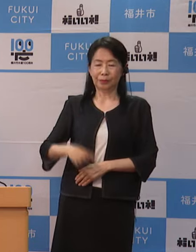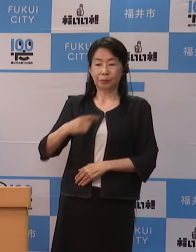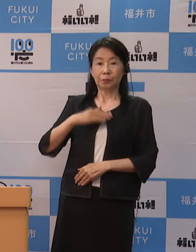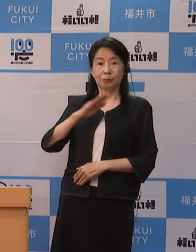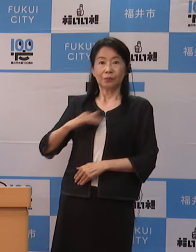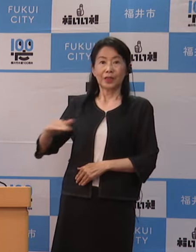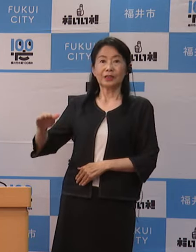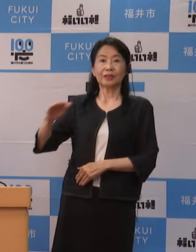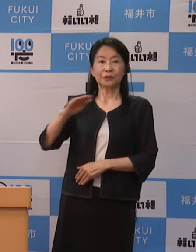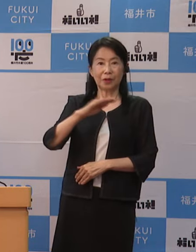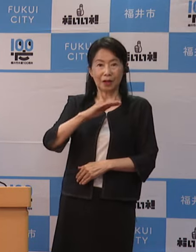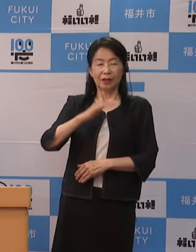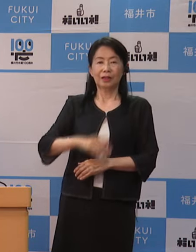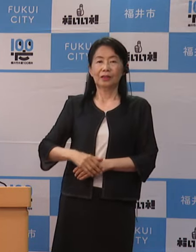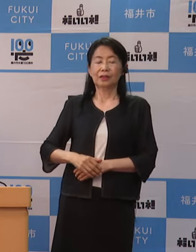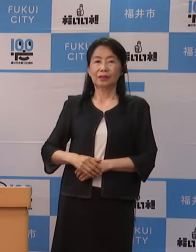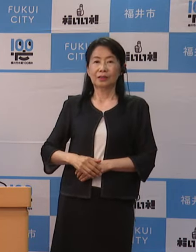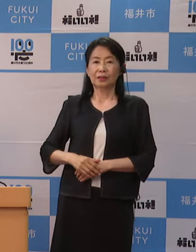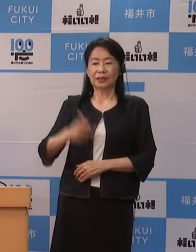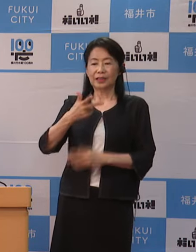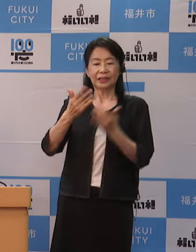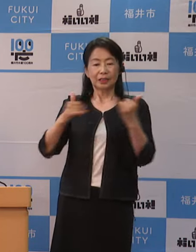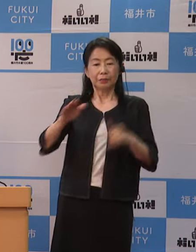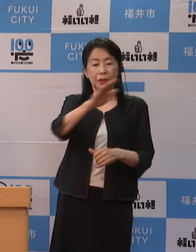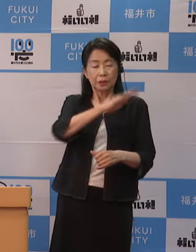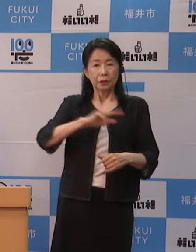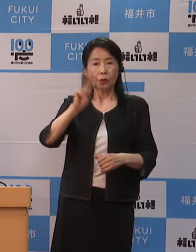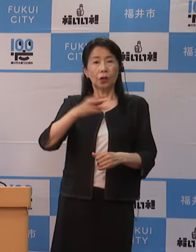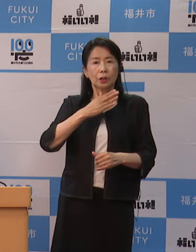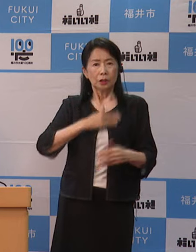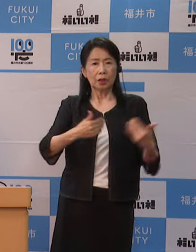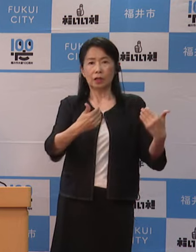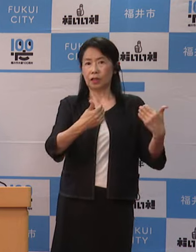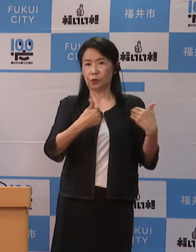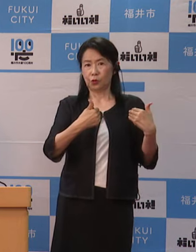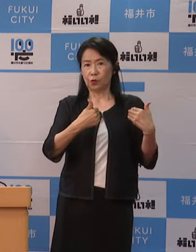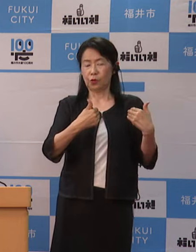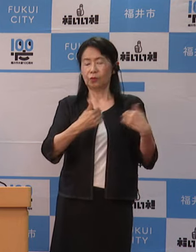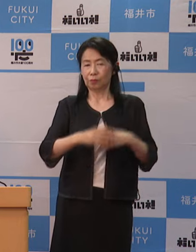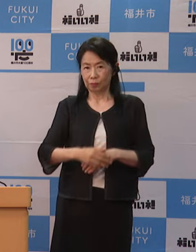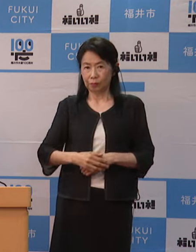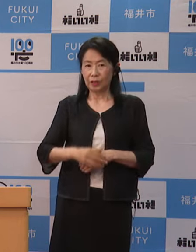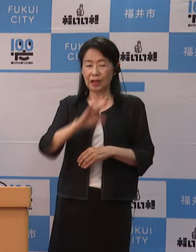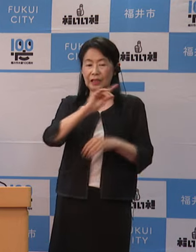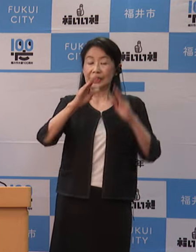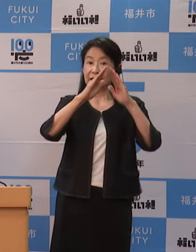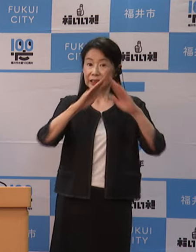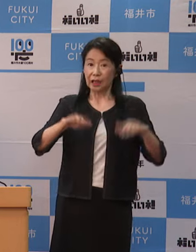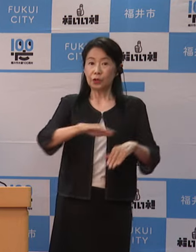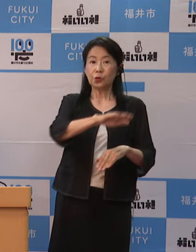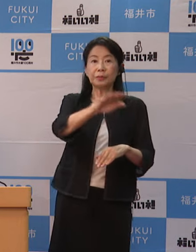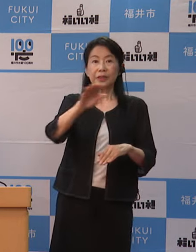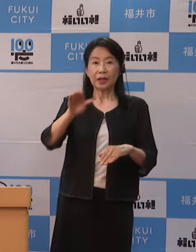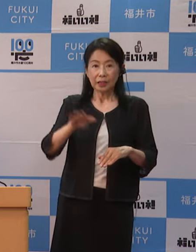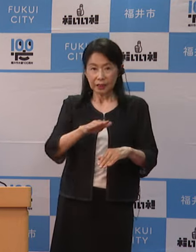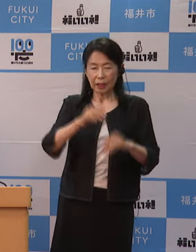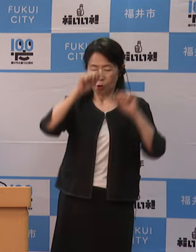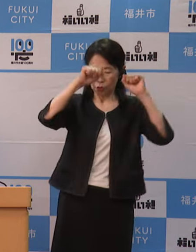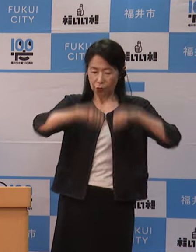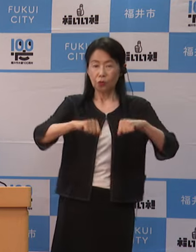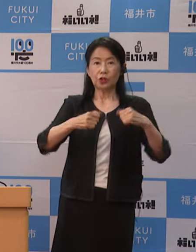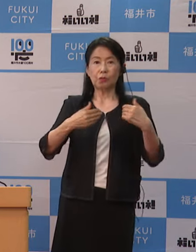として市民の方々の理解も得なければいけませんし、もちろん議会の方々のご同意